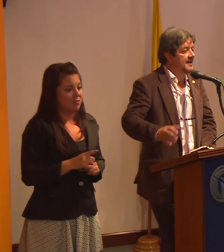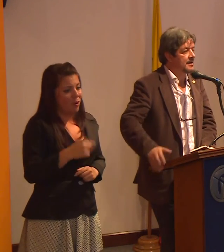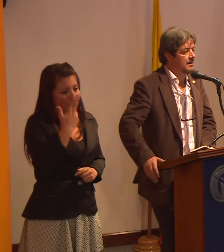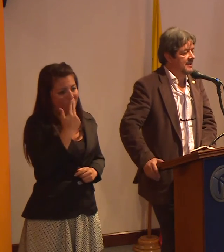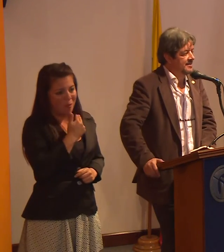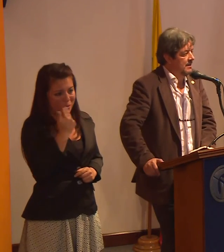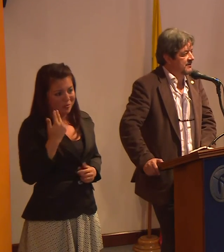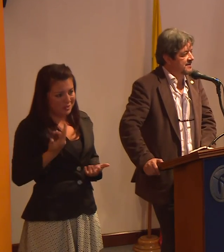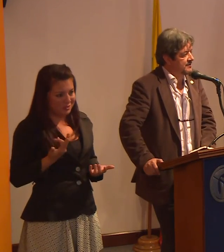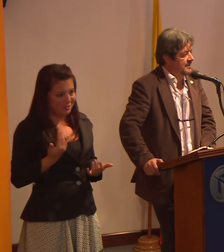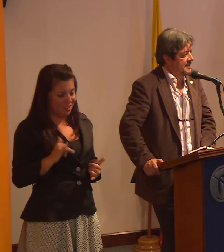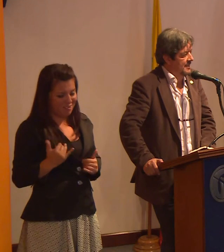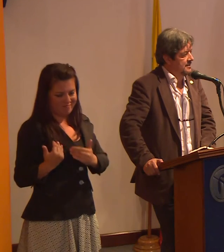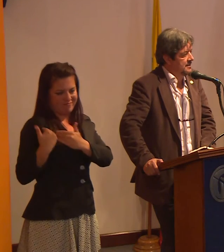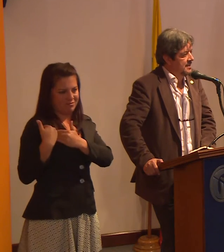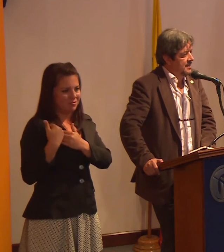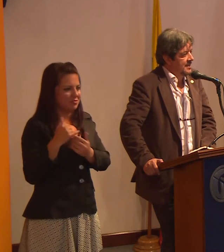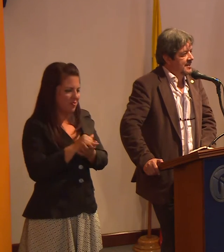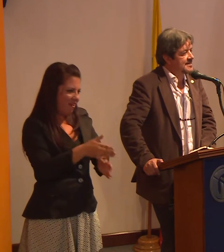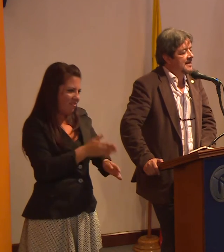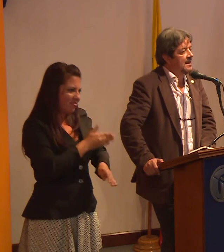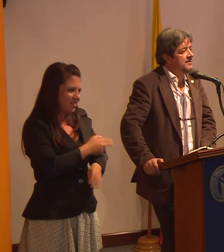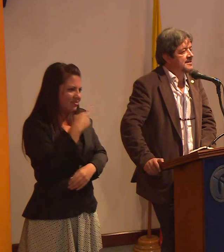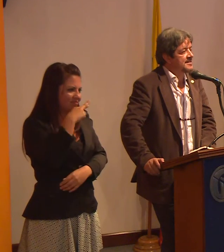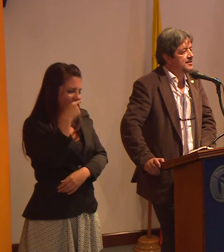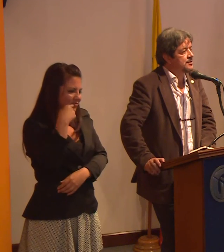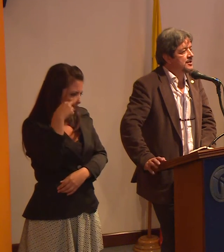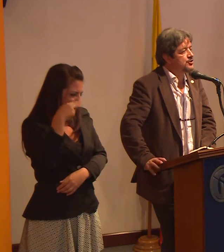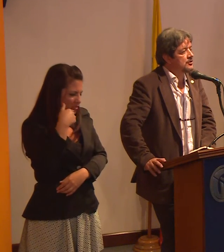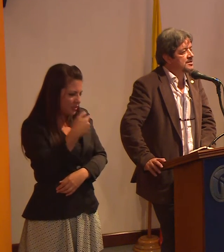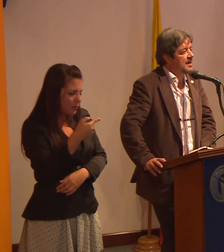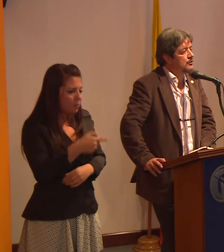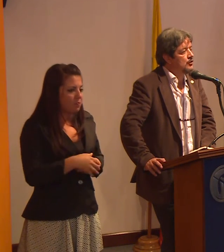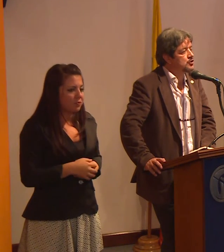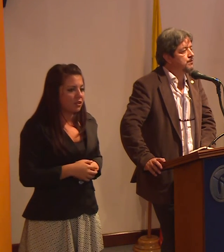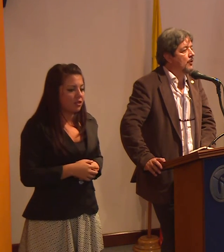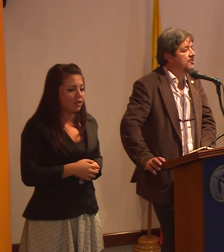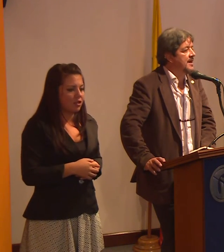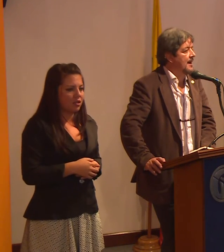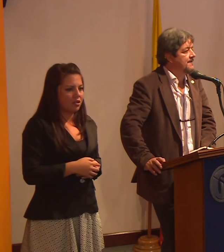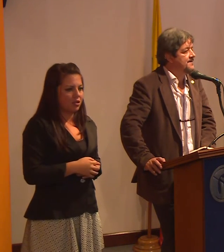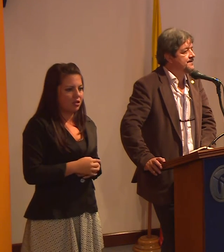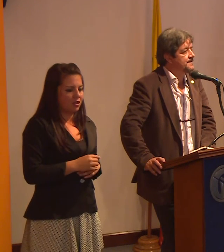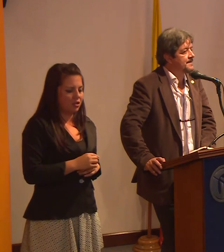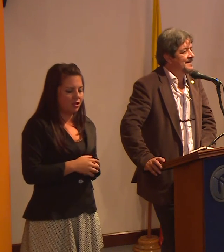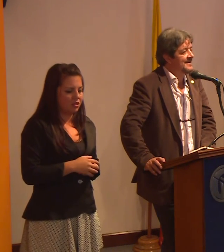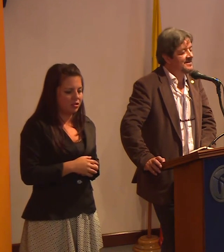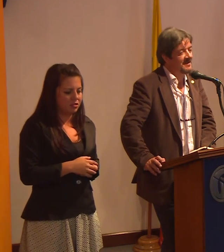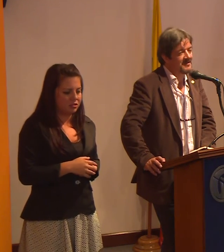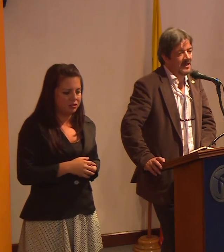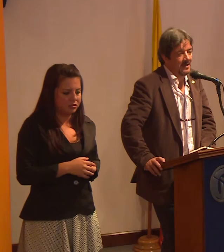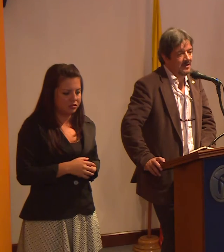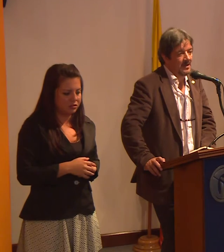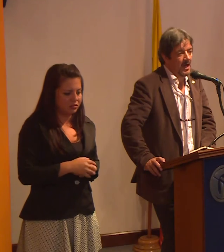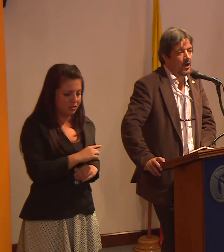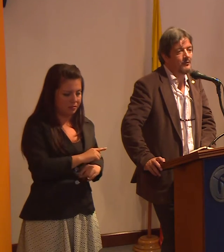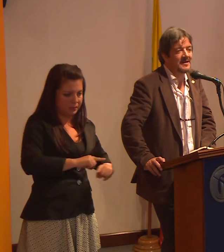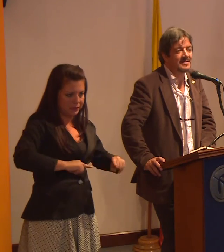el debate que planteaba el profesor Renan, es que la administración, hecho los cálculos, podía y